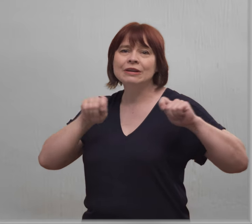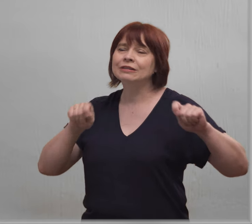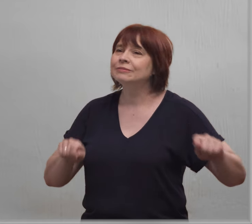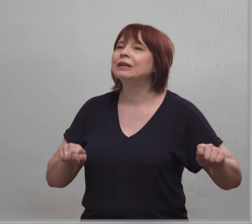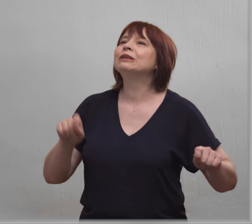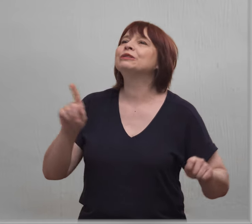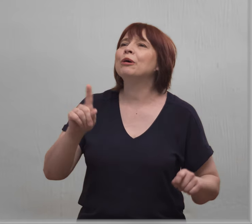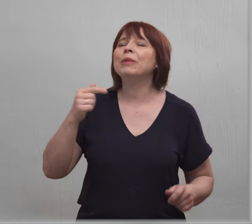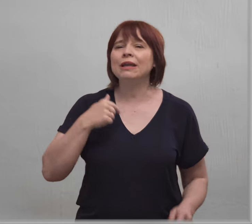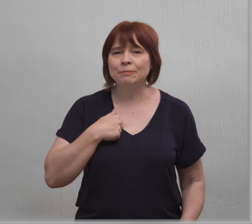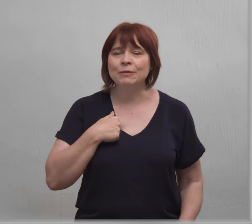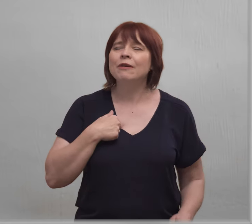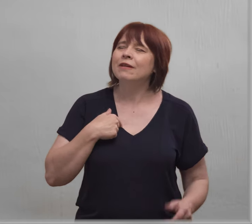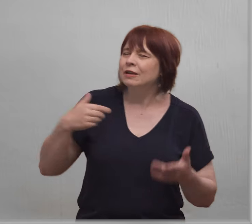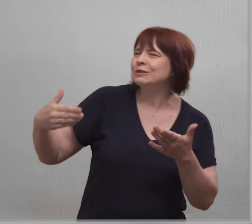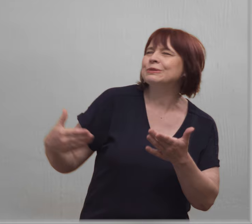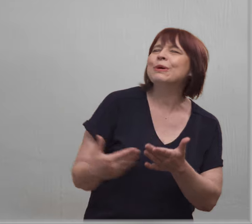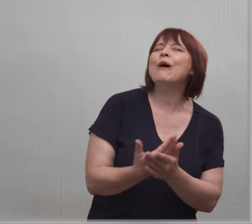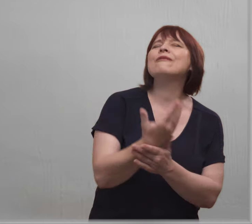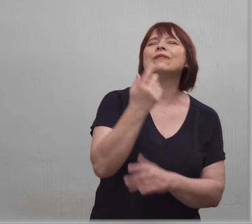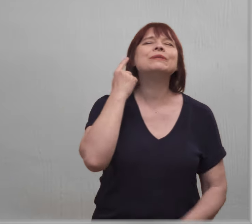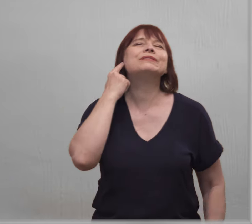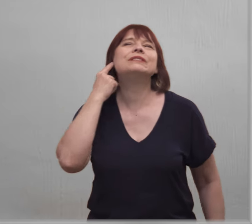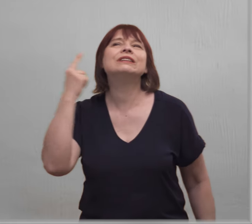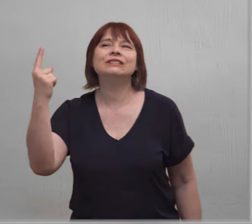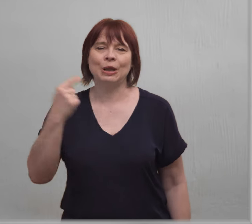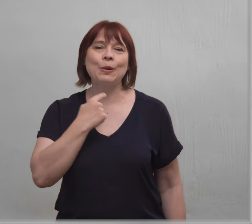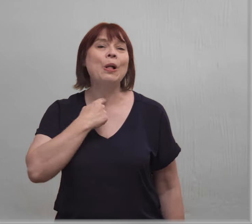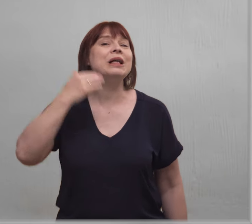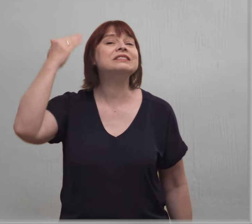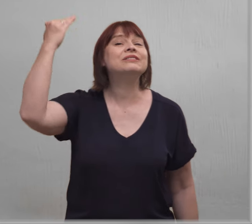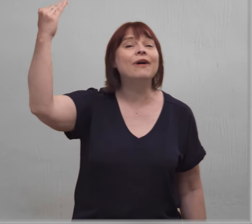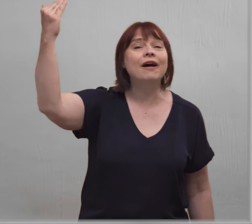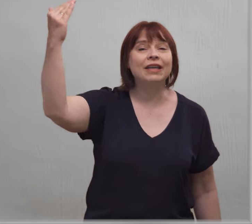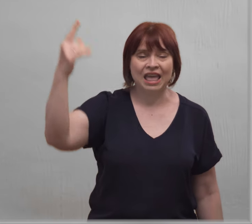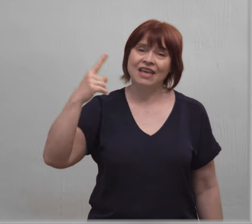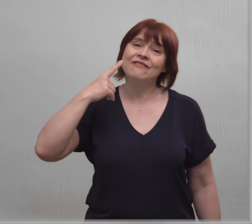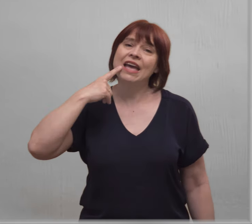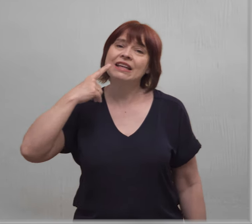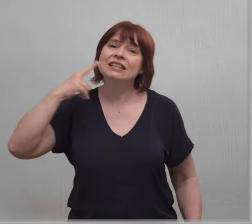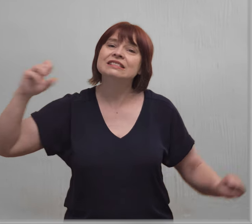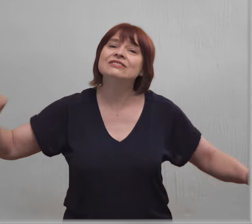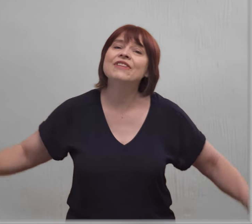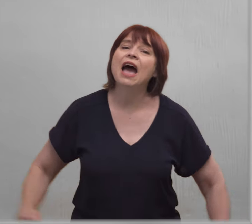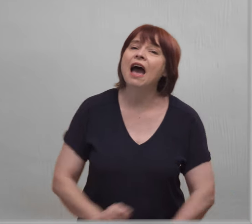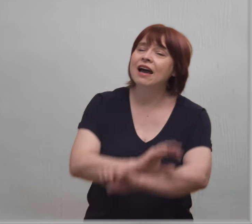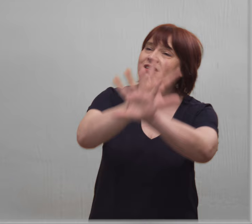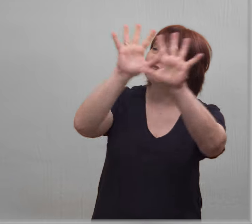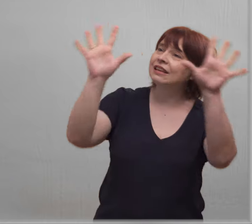открой, чтобы вновь услышать голос Твой,